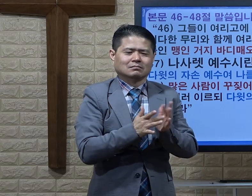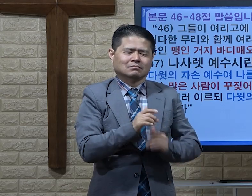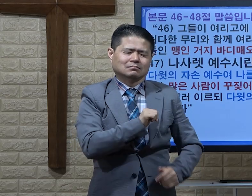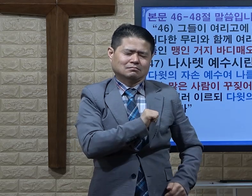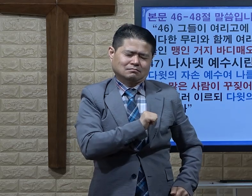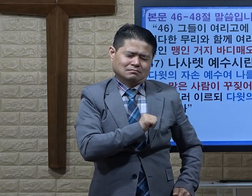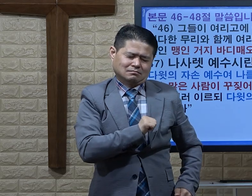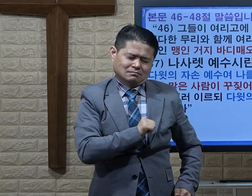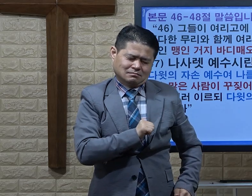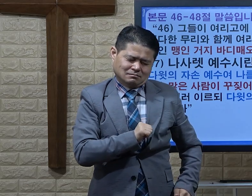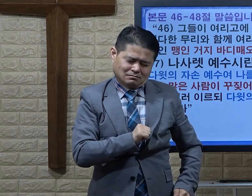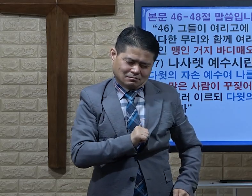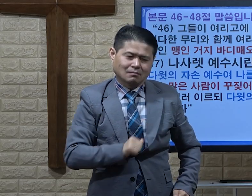그렇지만 예수님은